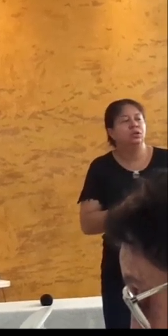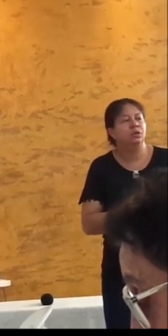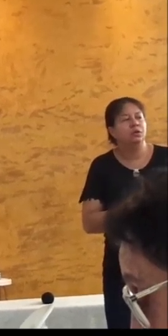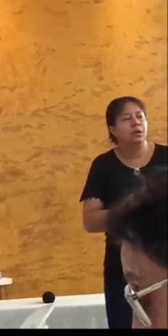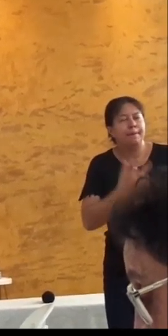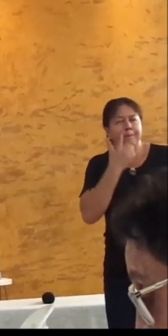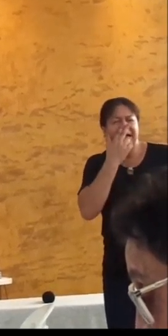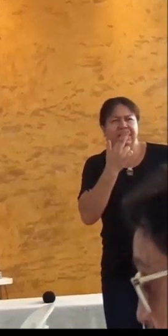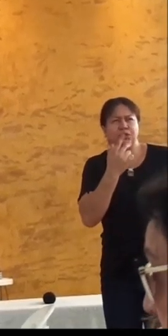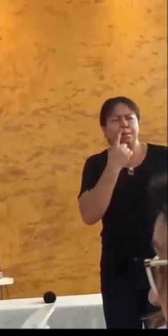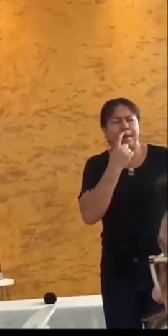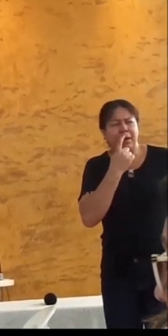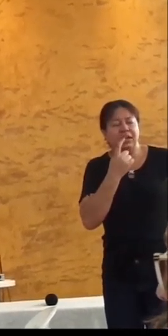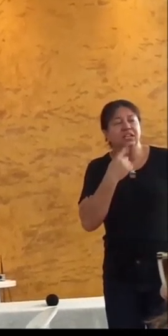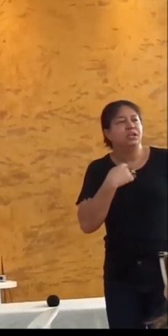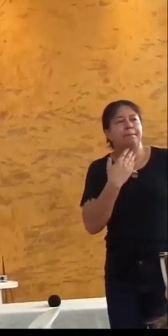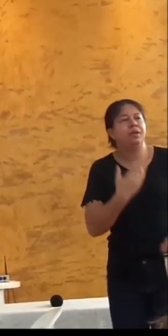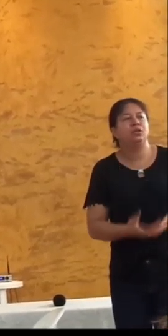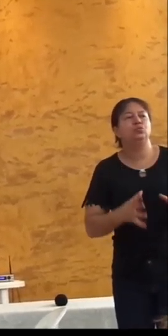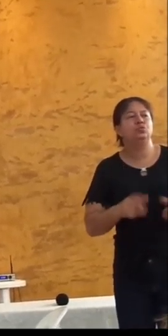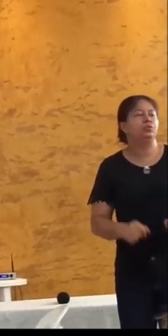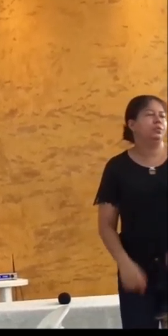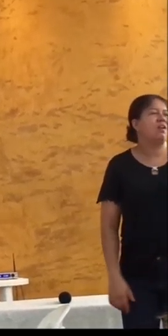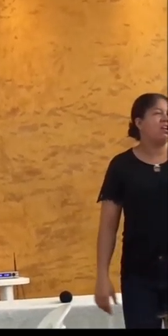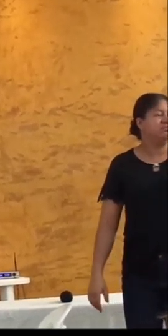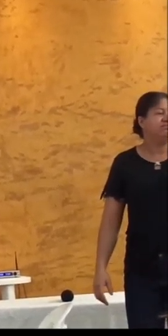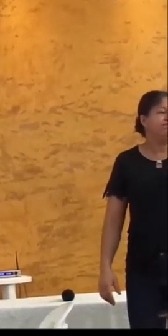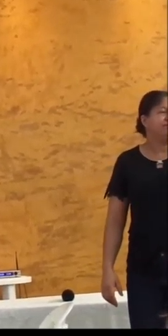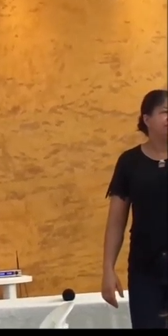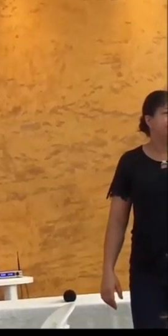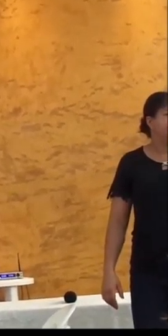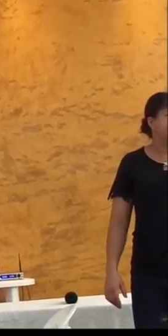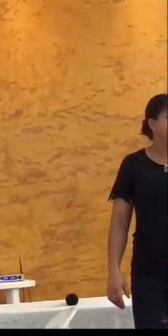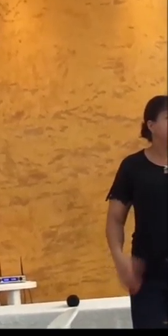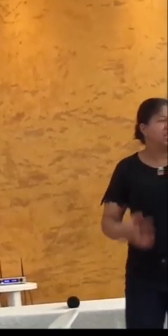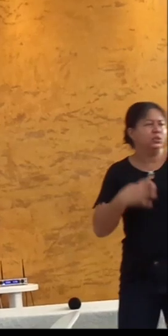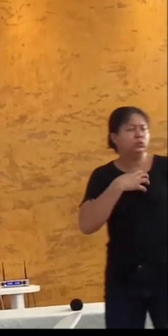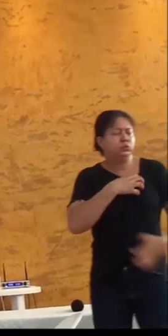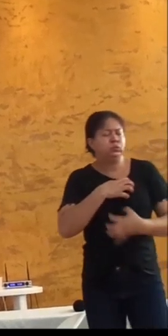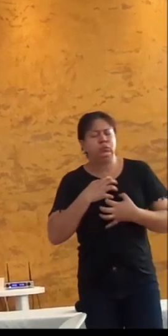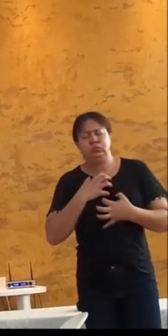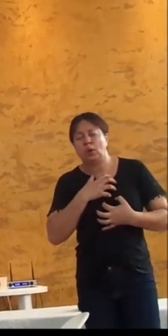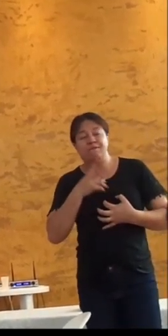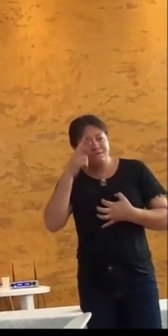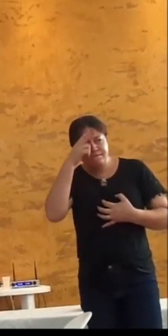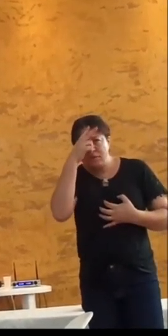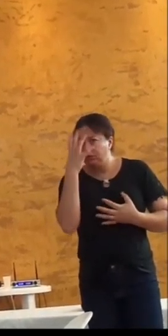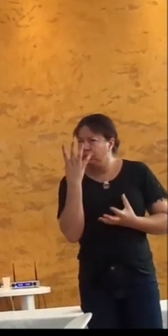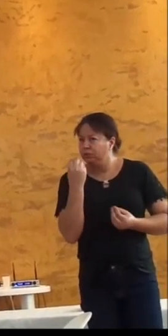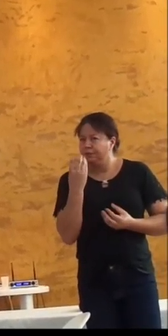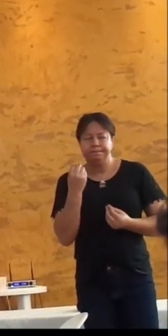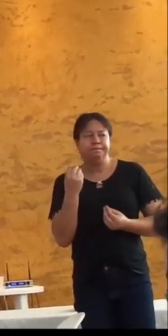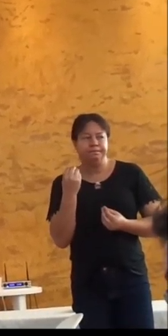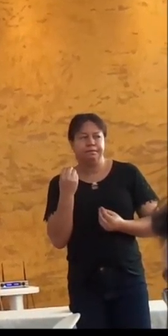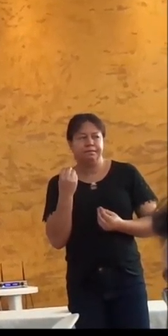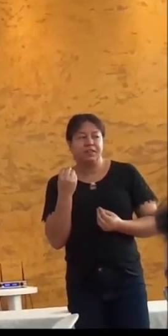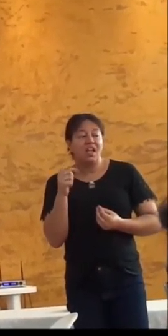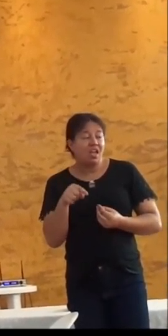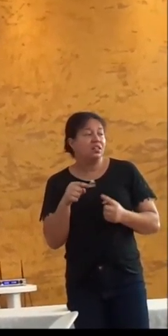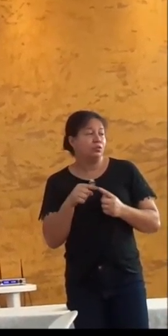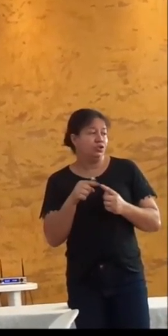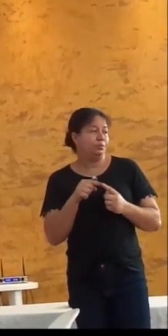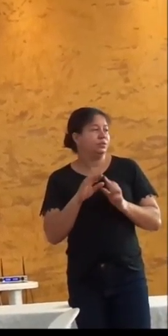ele, foi como se tivesse perdido tudo. O nível da angústia. Então, esse é o tipo de